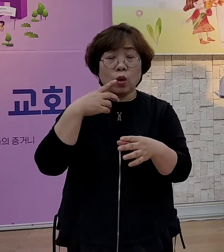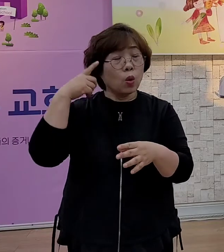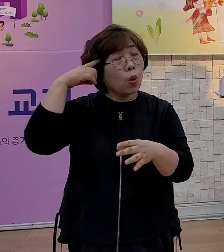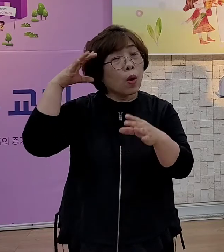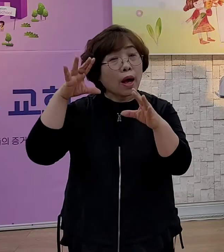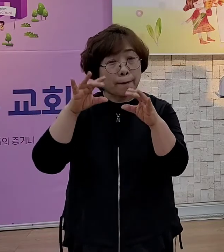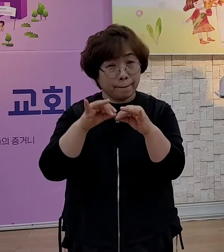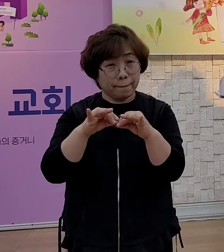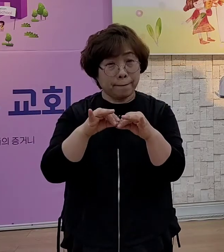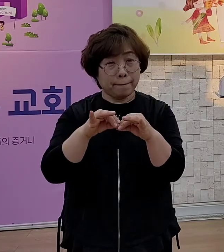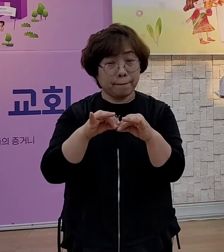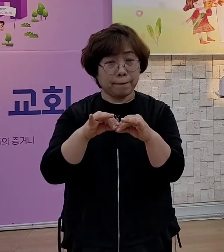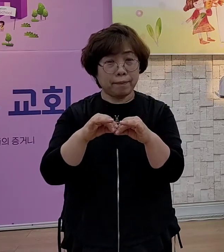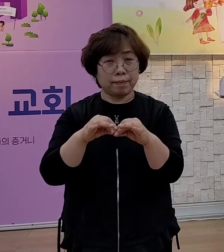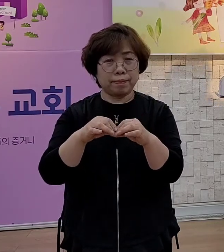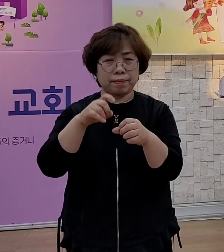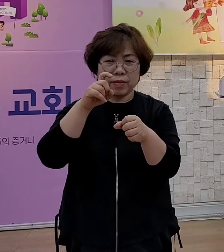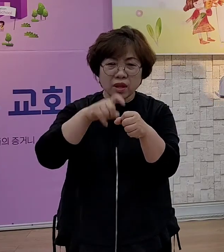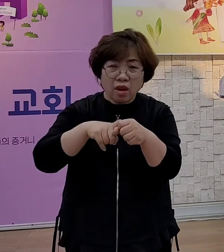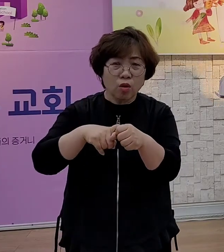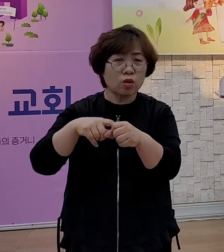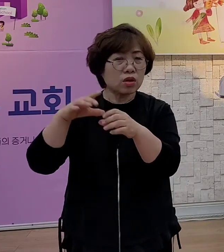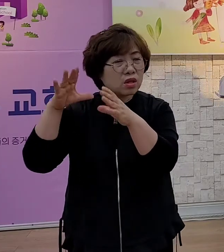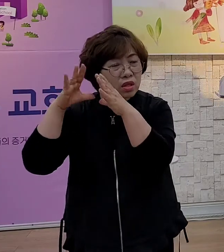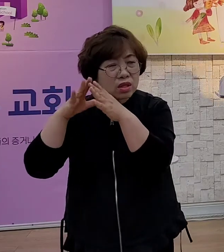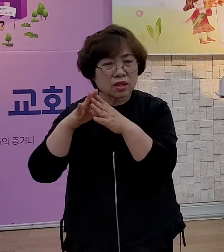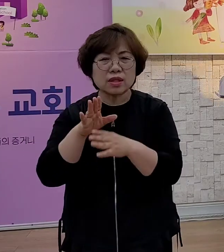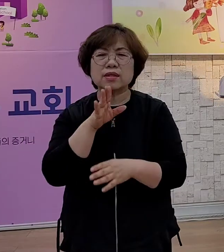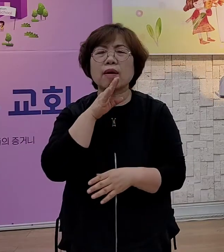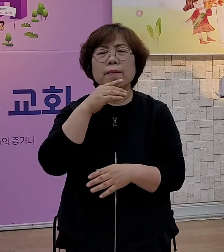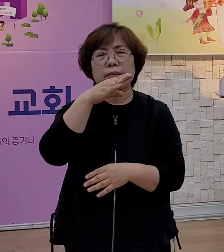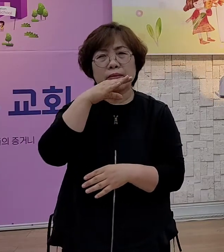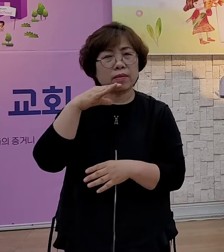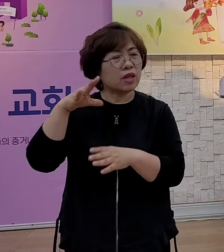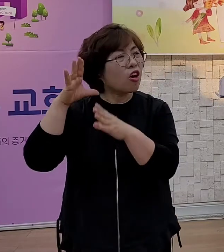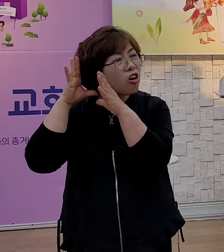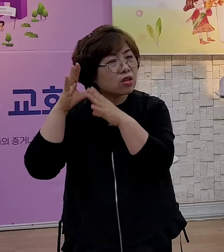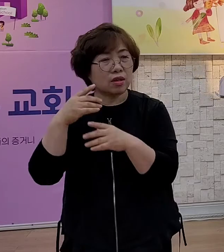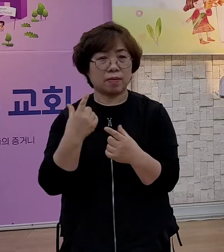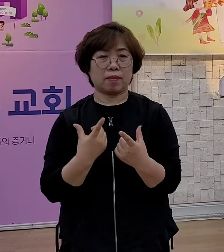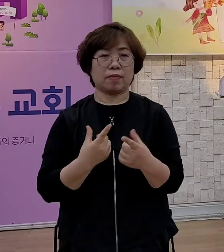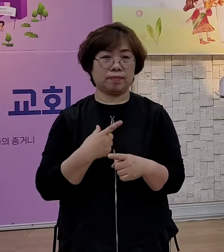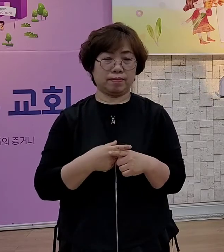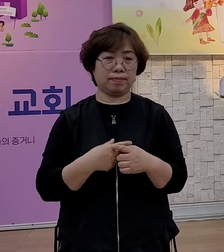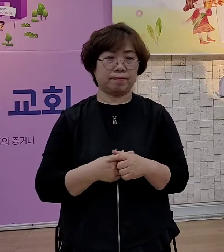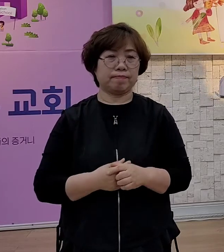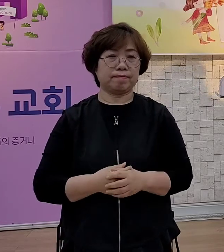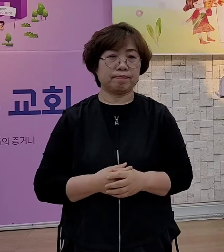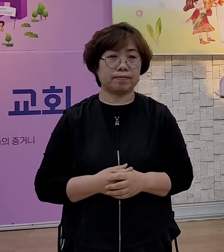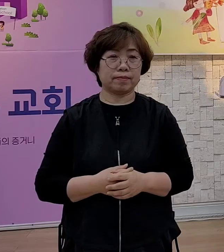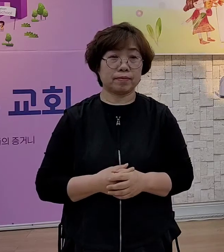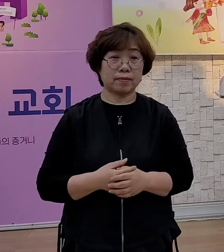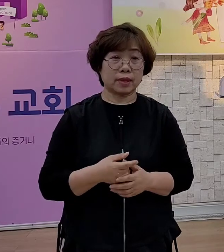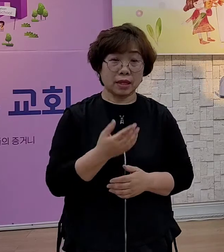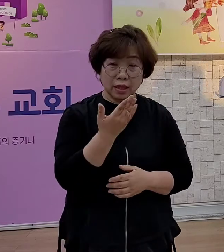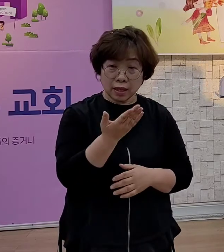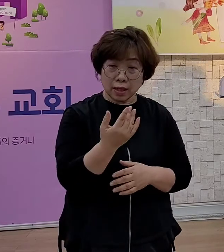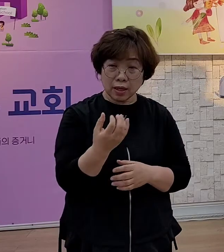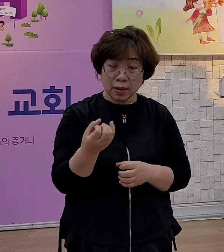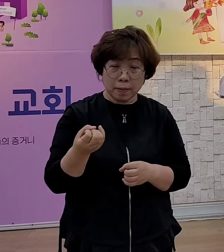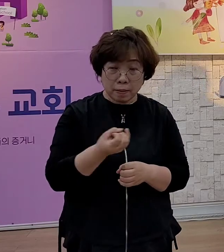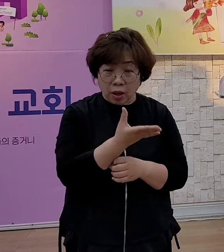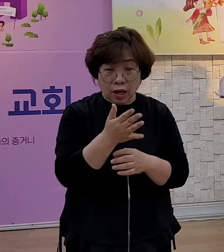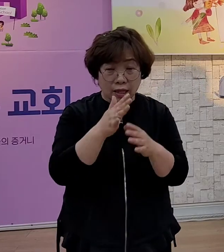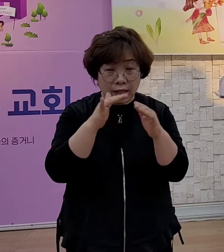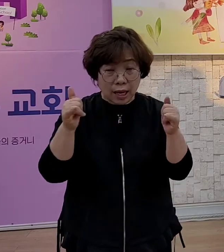공감하면서 듣는 이게 진짜 경청이다라는 것이죠. 어떻게 하는 것일까요? 상대방의 그 마음을